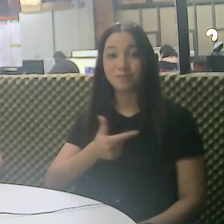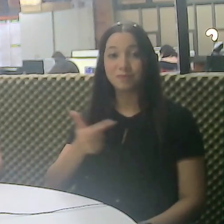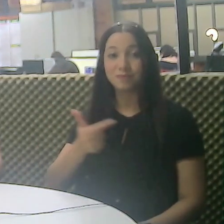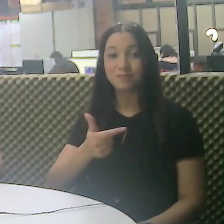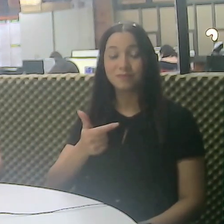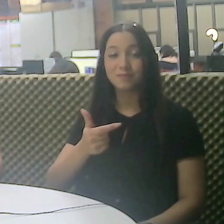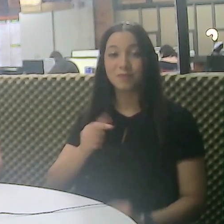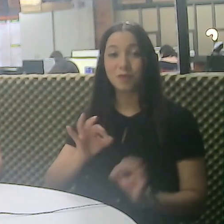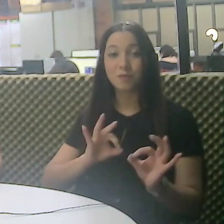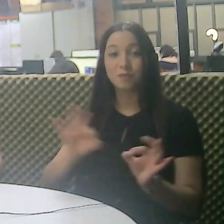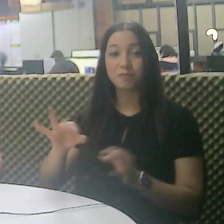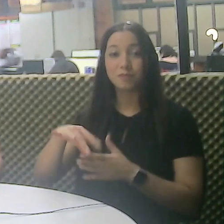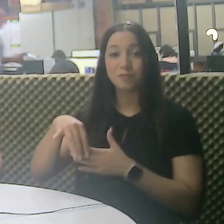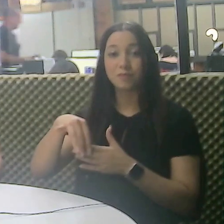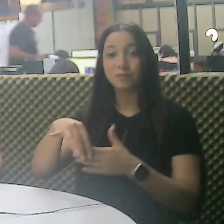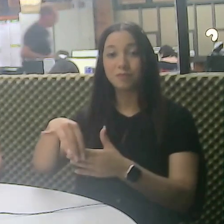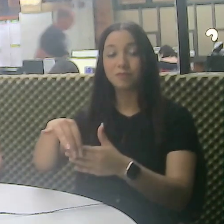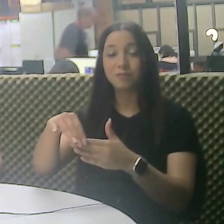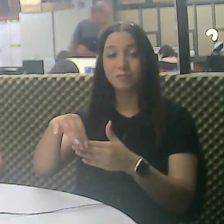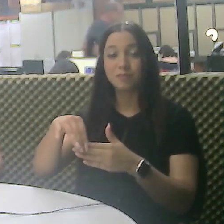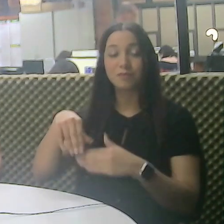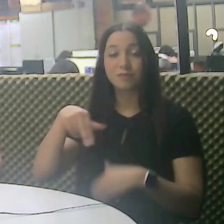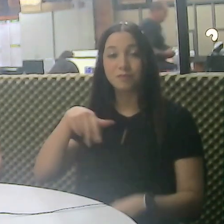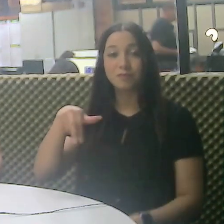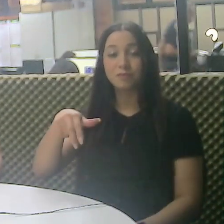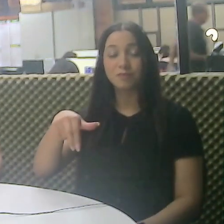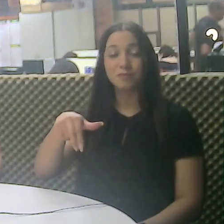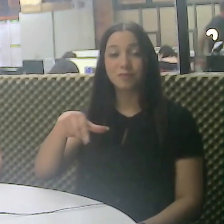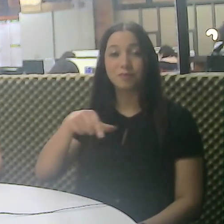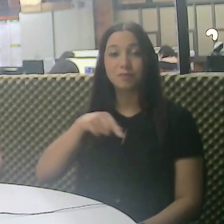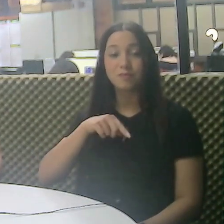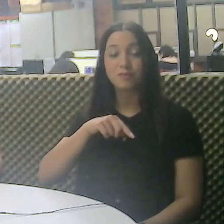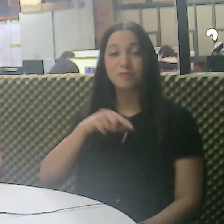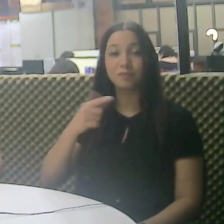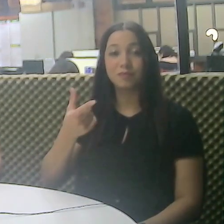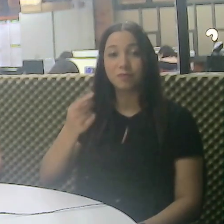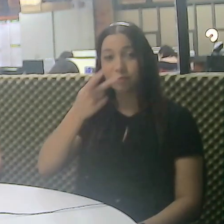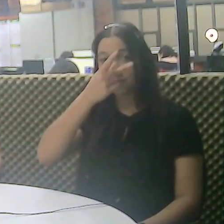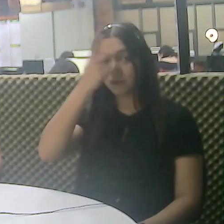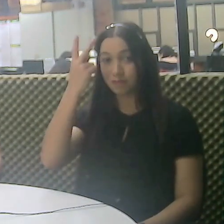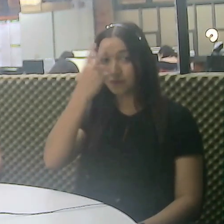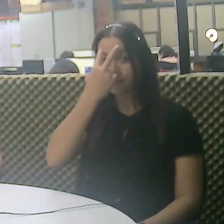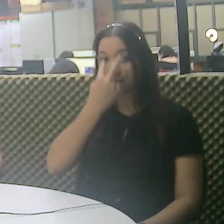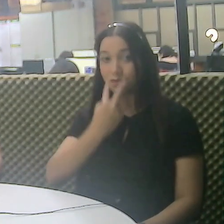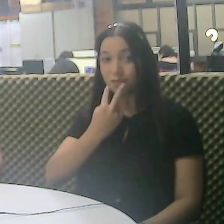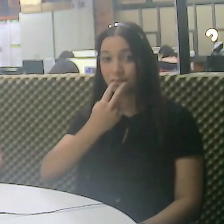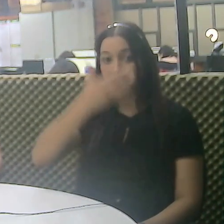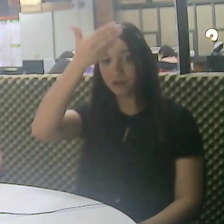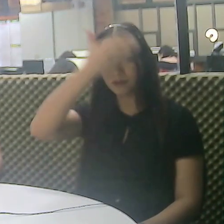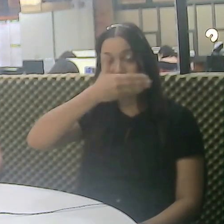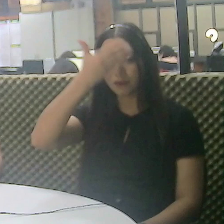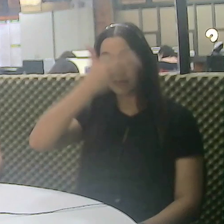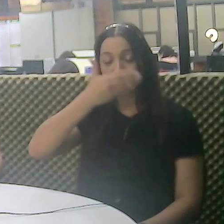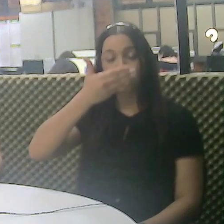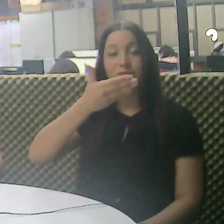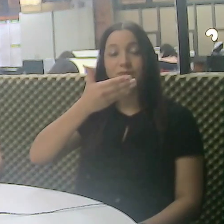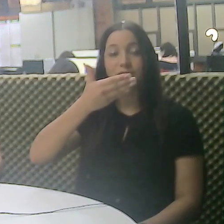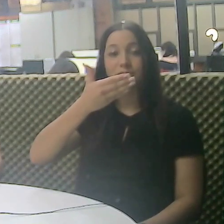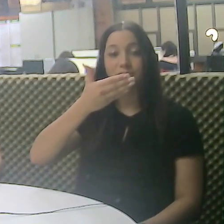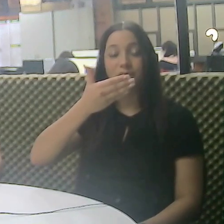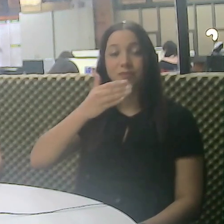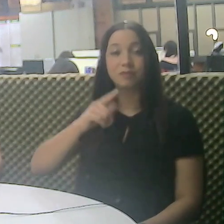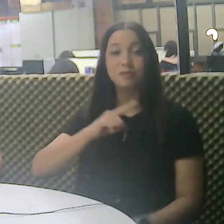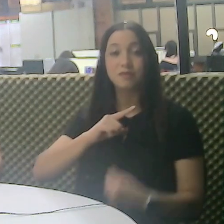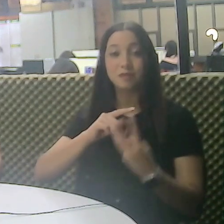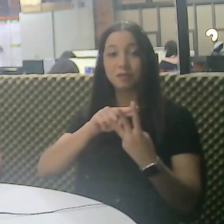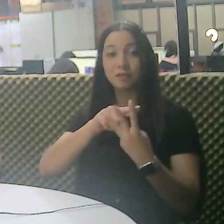o projeto de orientação, mobilidade e caminhada orientada atendeu 20 pessoas com cegueira total ou parcial, das quais